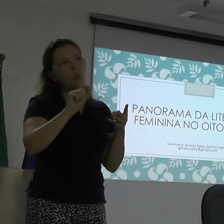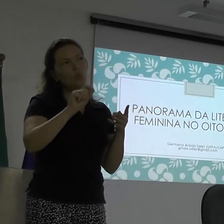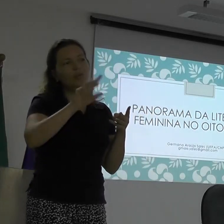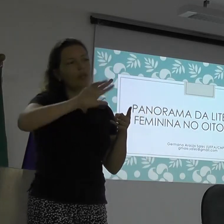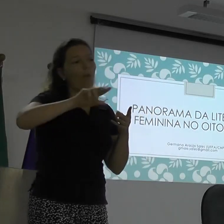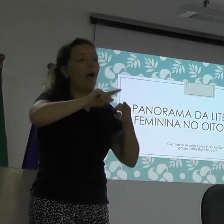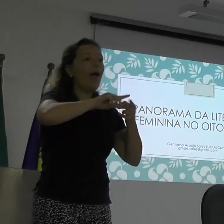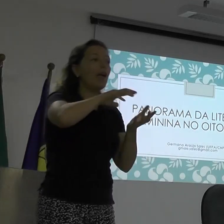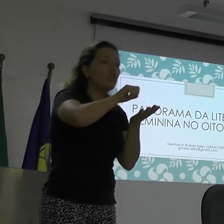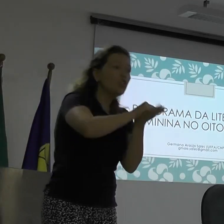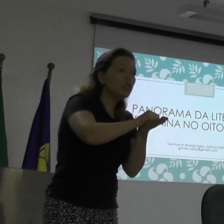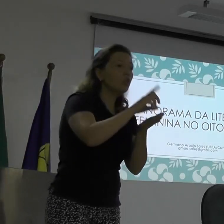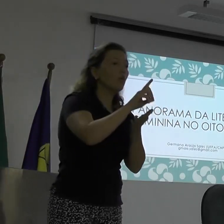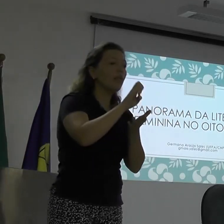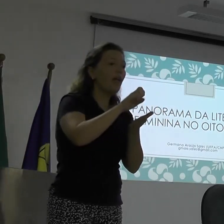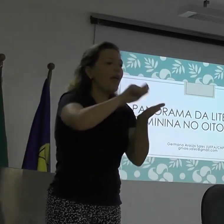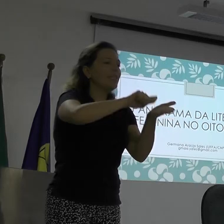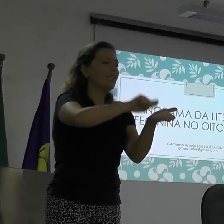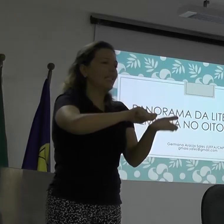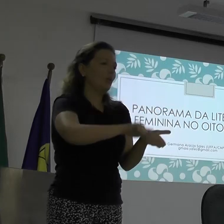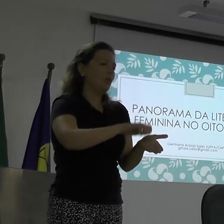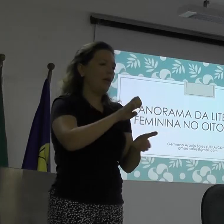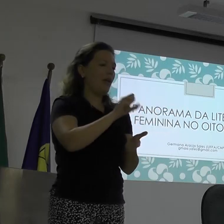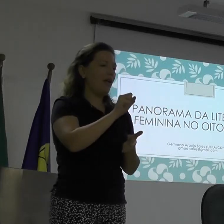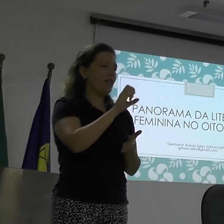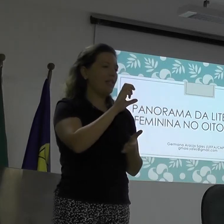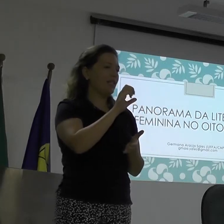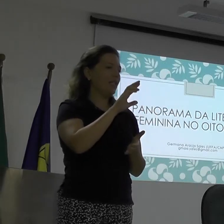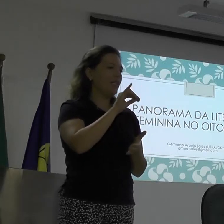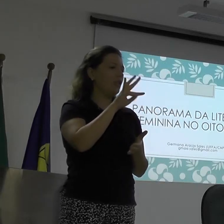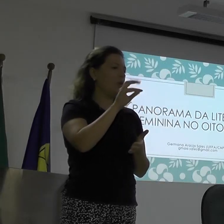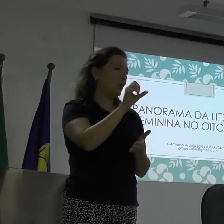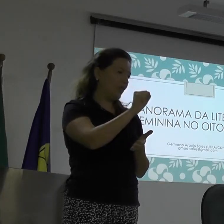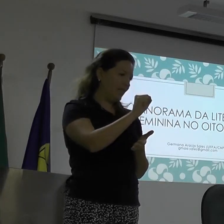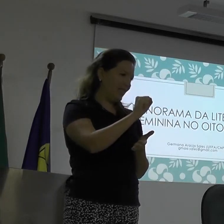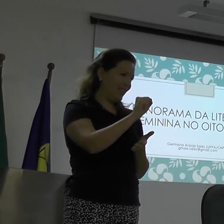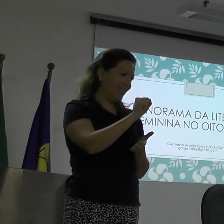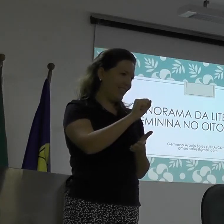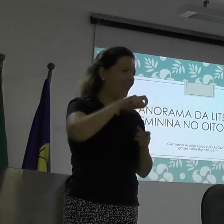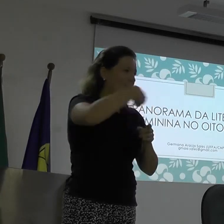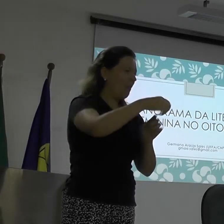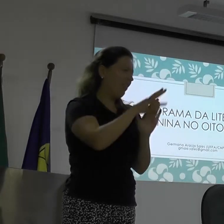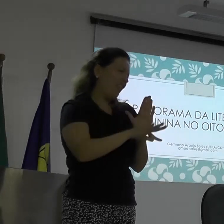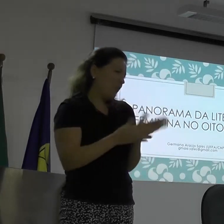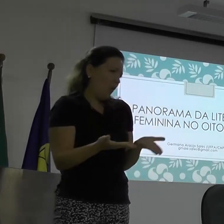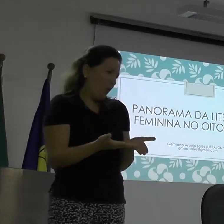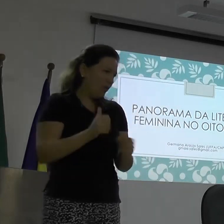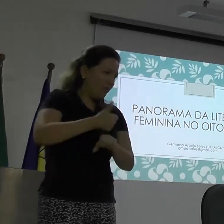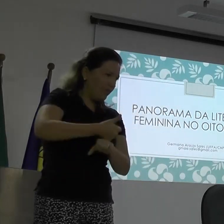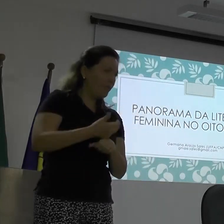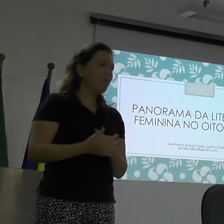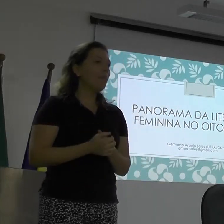escritos. Então, existem produções nos periódicos que nunca foram